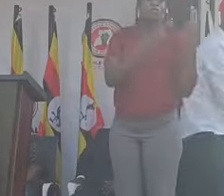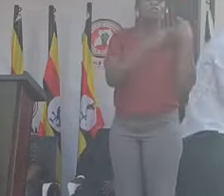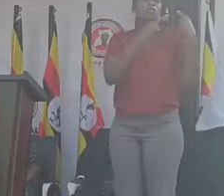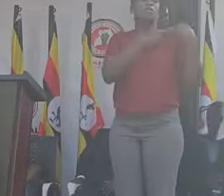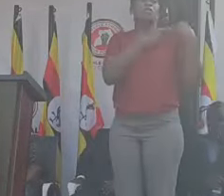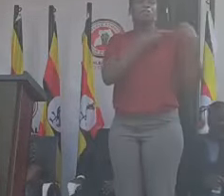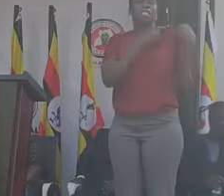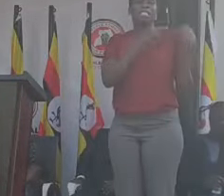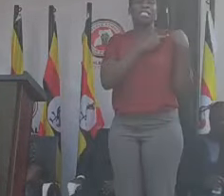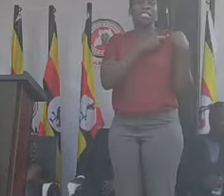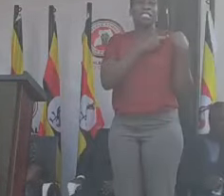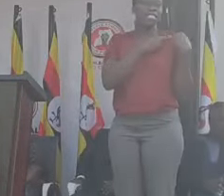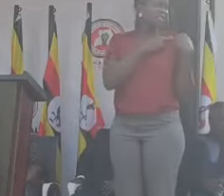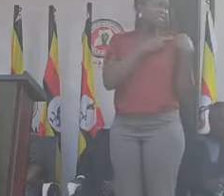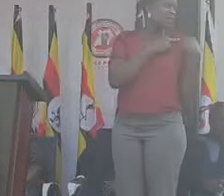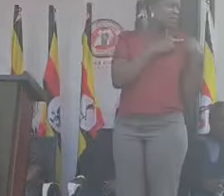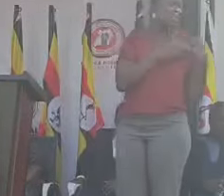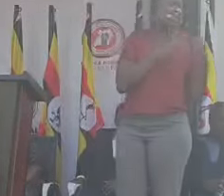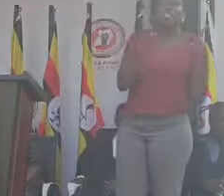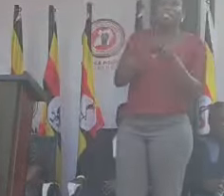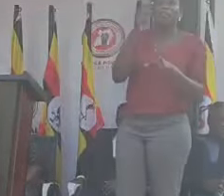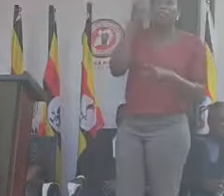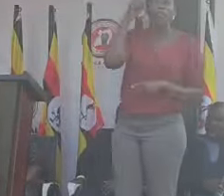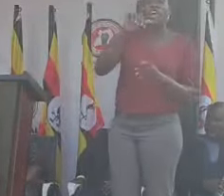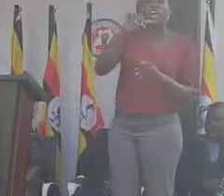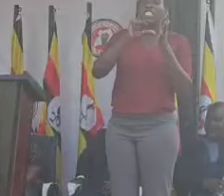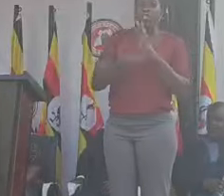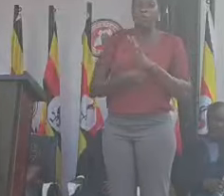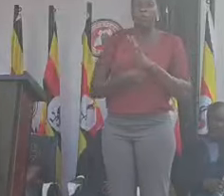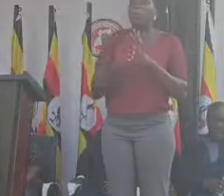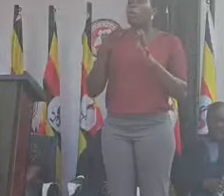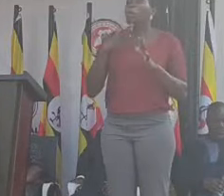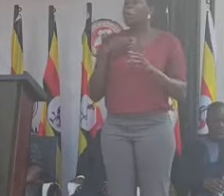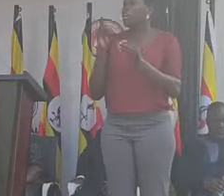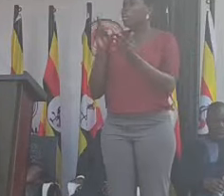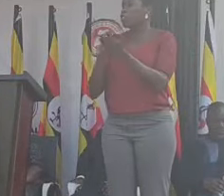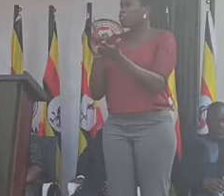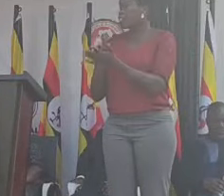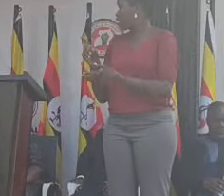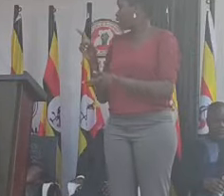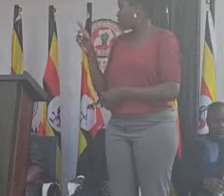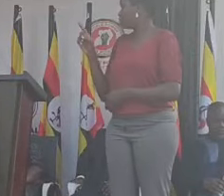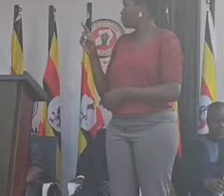era ensonga eyo omukadde waffe Dr. Kebi ajogeddeko